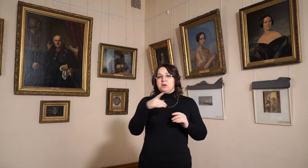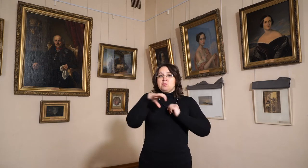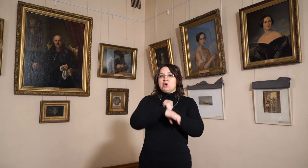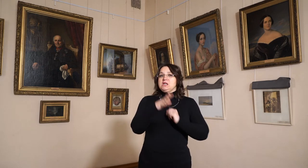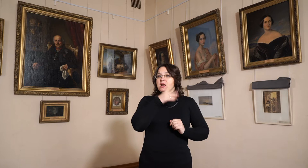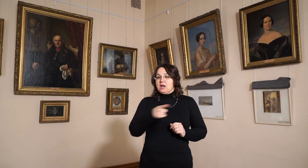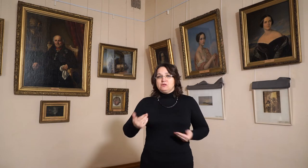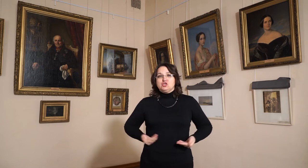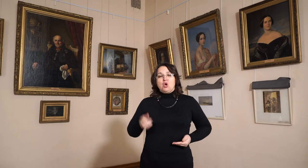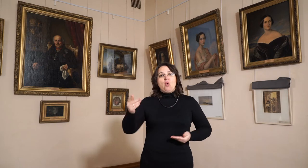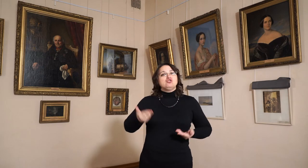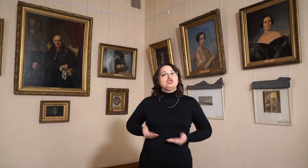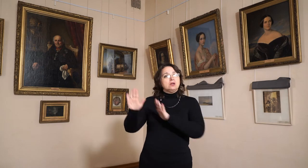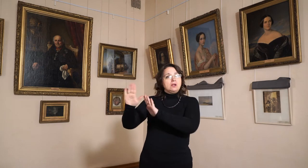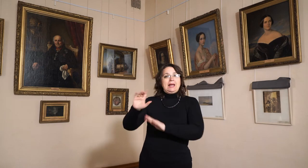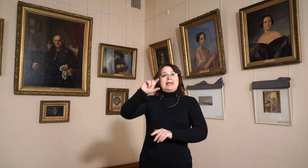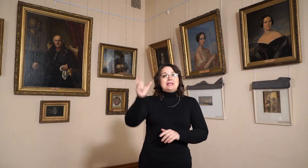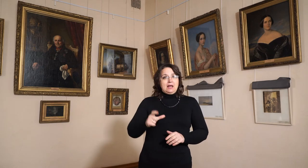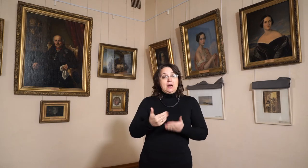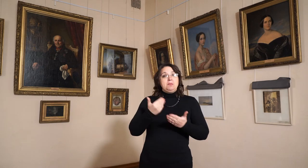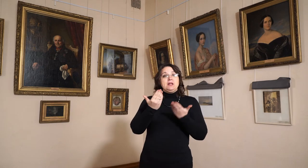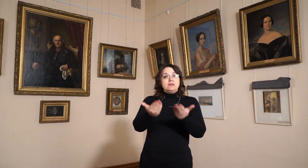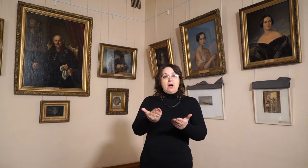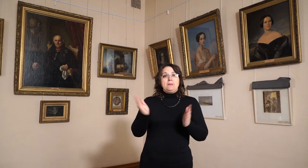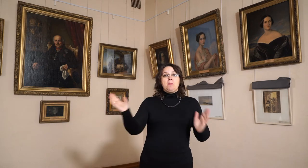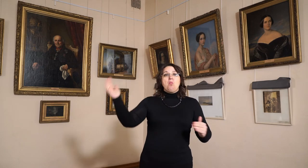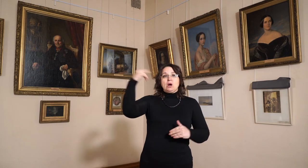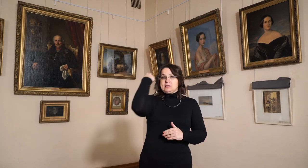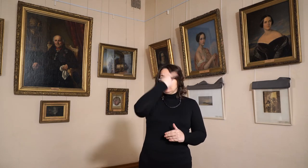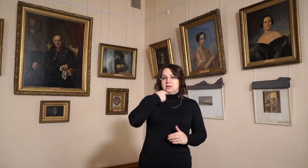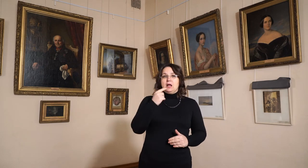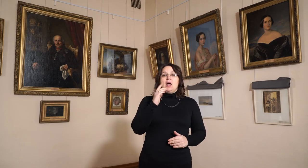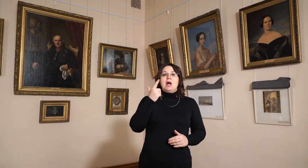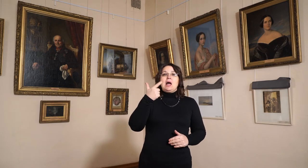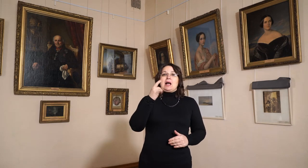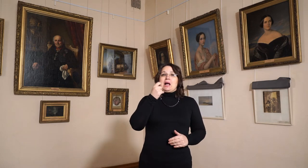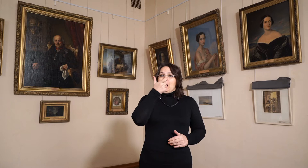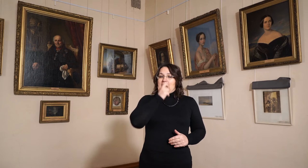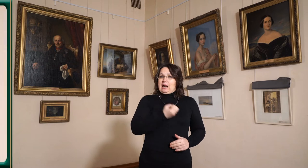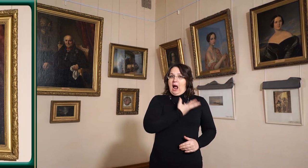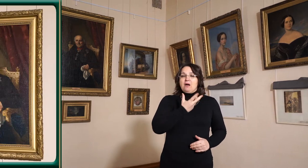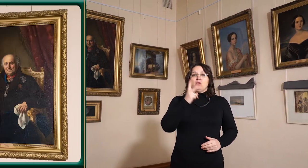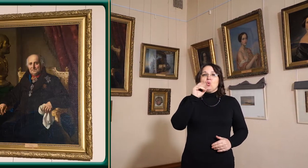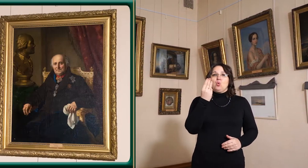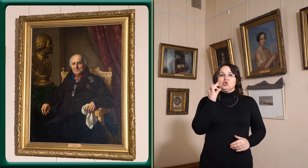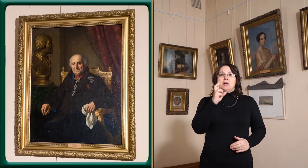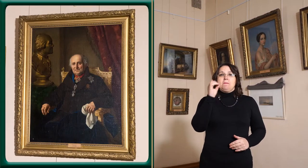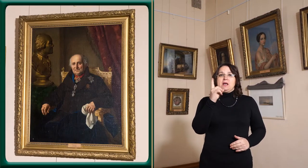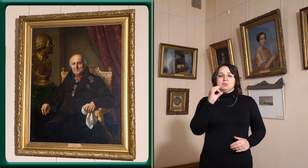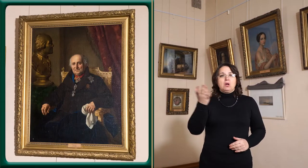прожил в Италии. Перед вами портрет графа Кушелева-Безбородько, когда-то блестящего вельможи при дворе